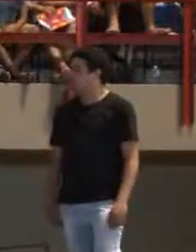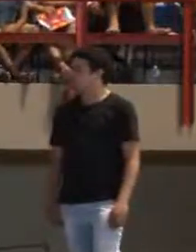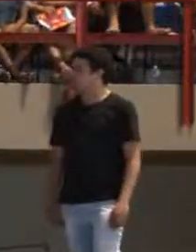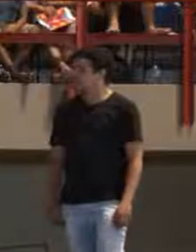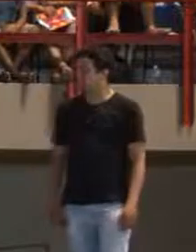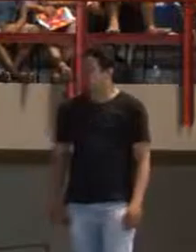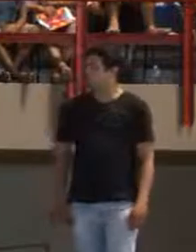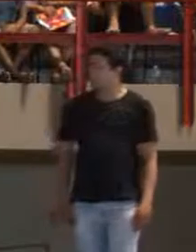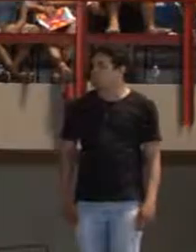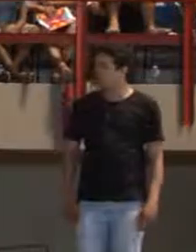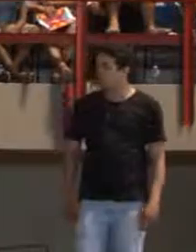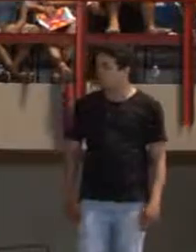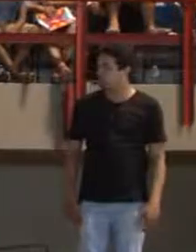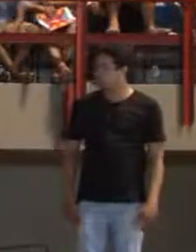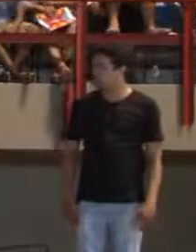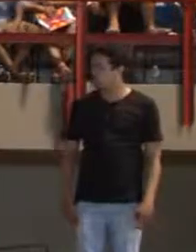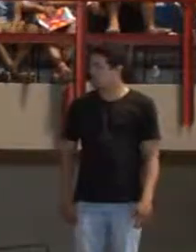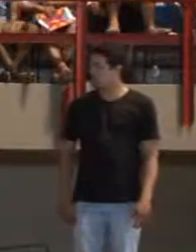Sorteio aqui, gente.